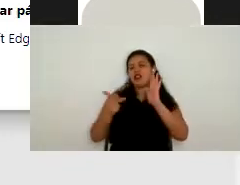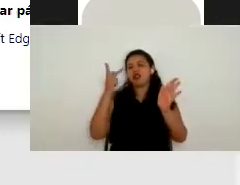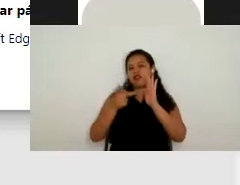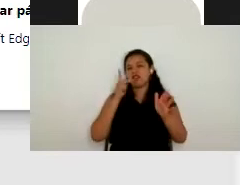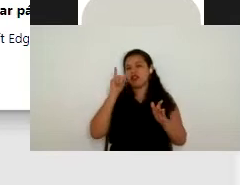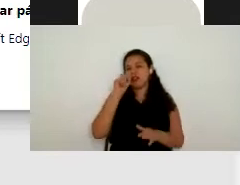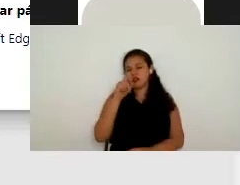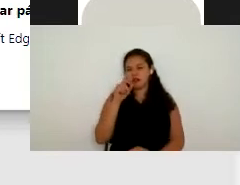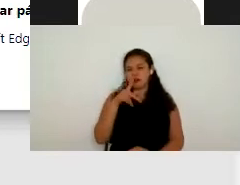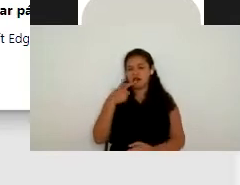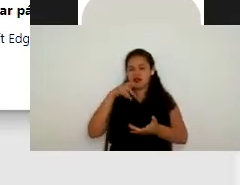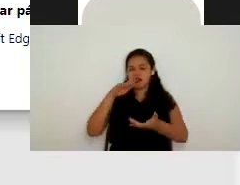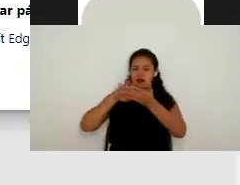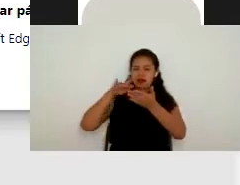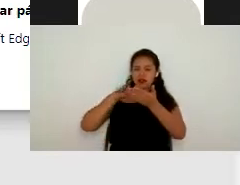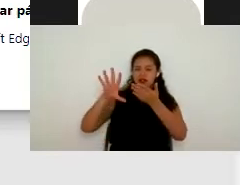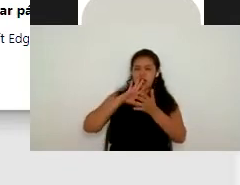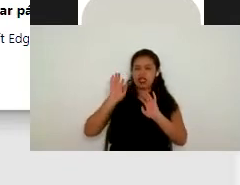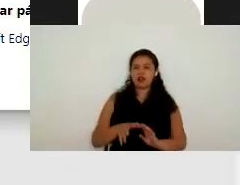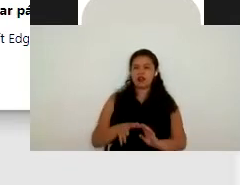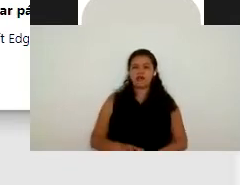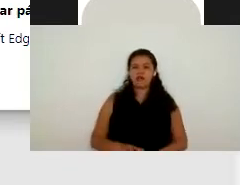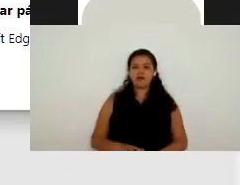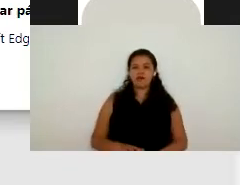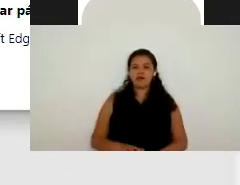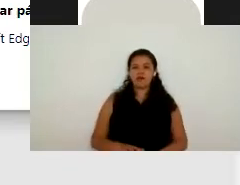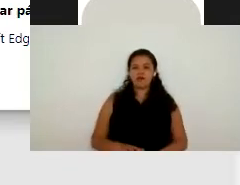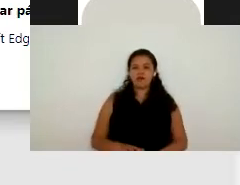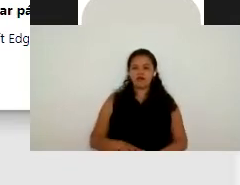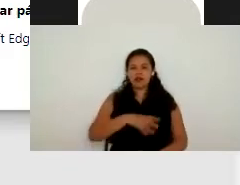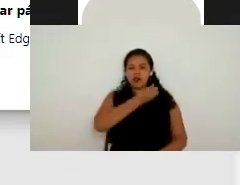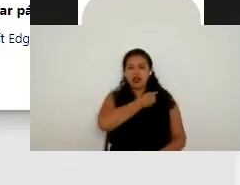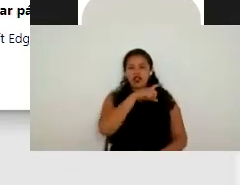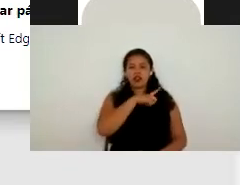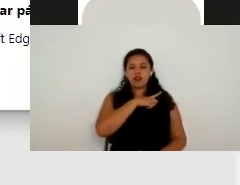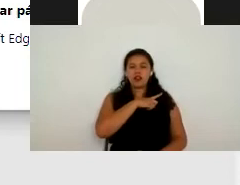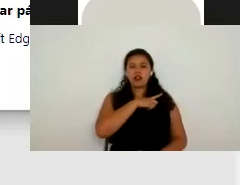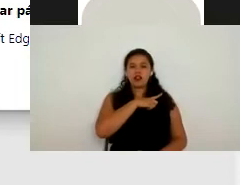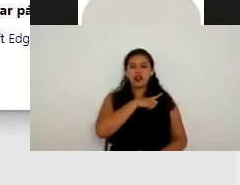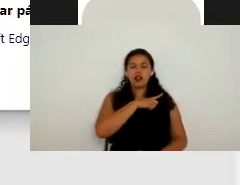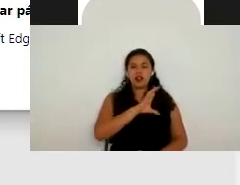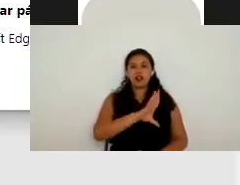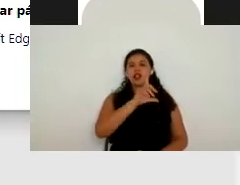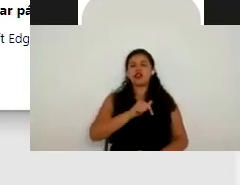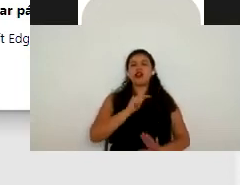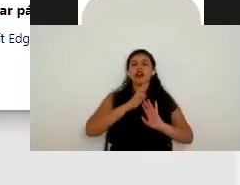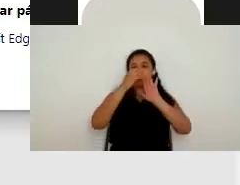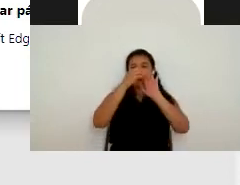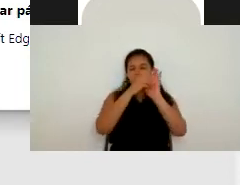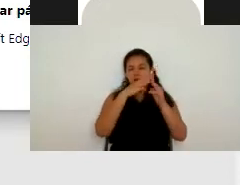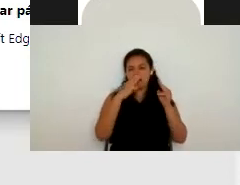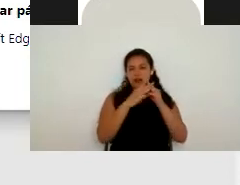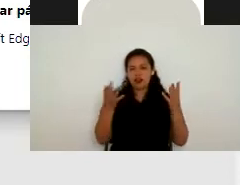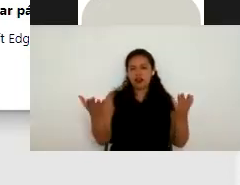ya tenés y todo lo demás lo de la salud y luego aquí está el instrumento que se aplicó hoy